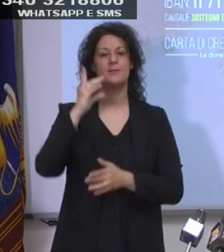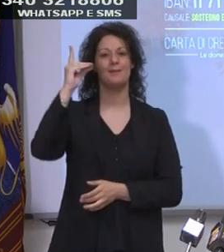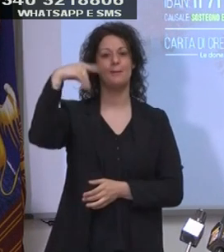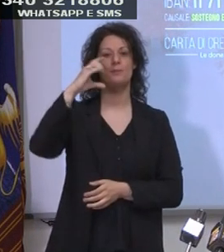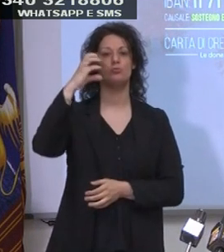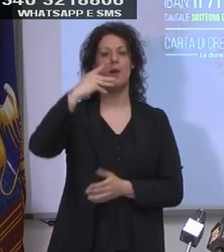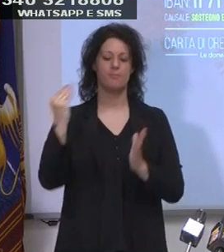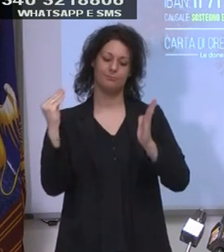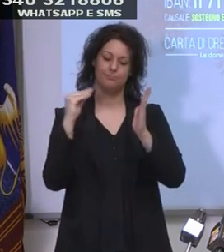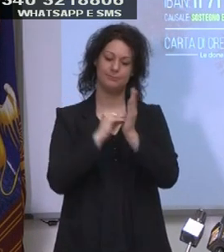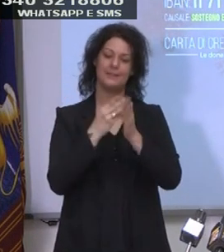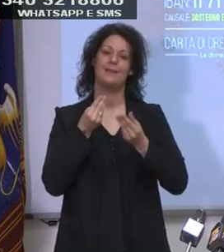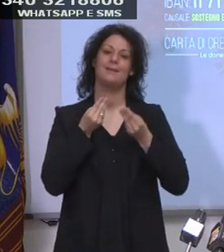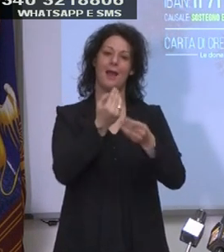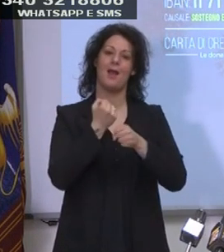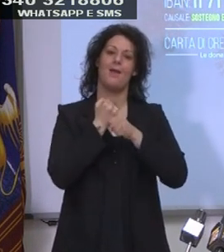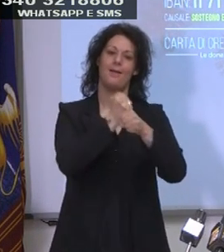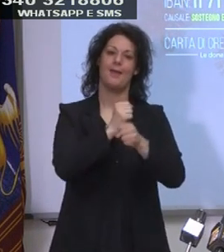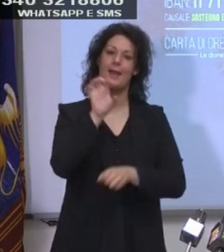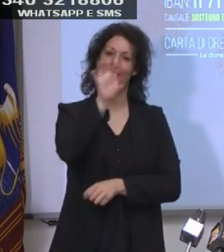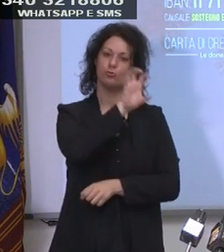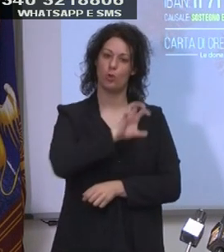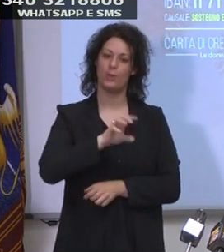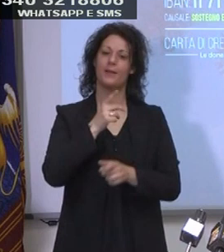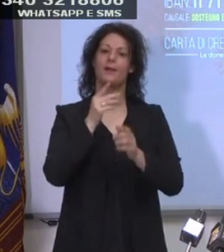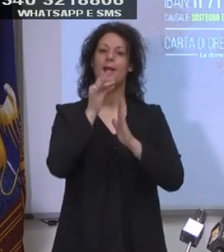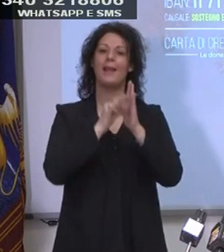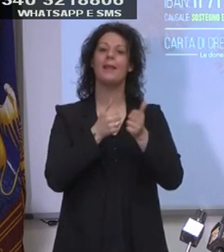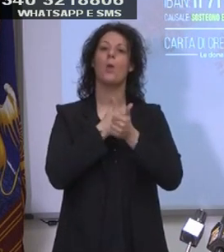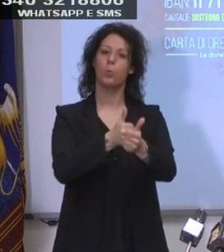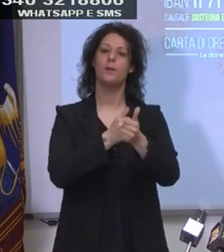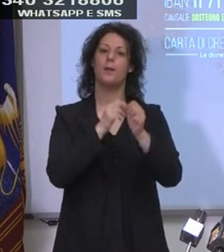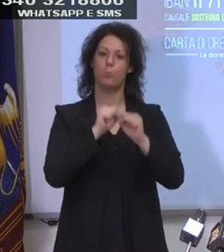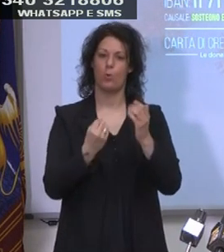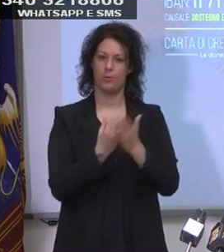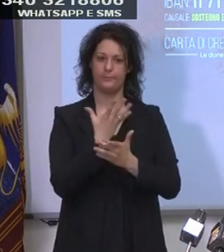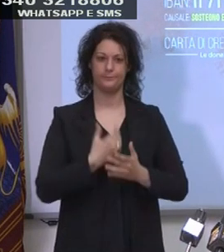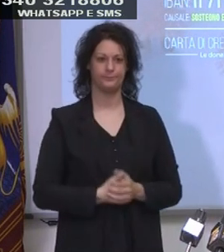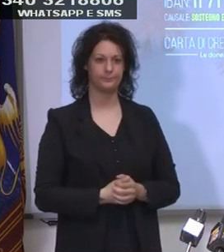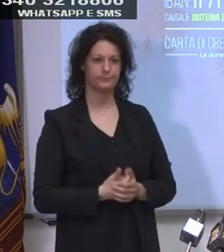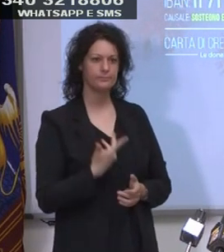tediare i colleghi, ma scusate l'autocitazione, ma proprio oggi sui nostri giornali noi abbiamo sentito